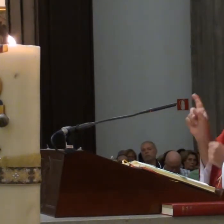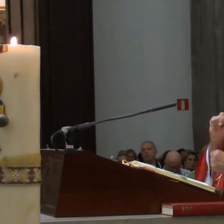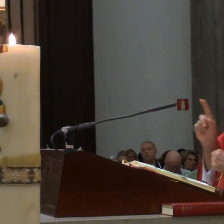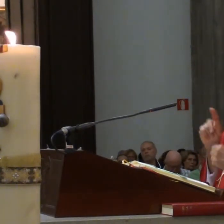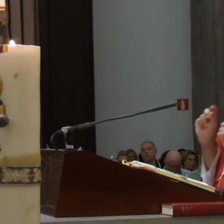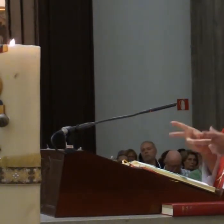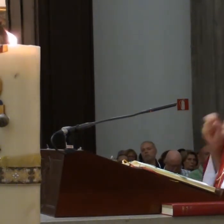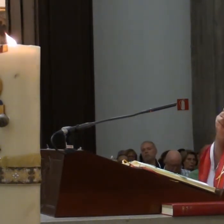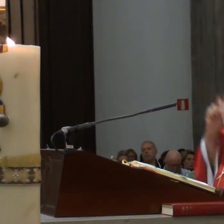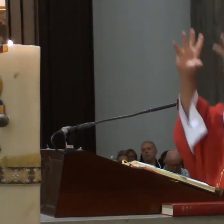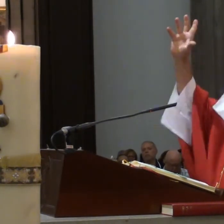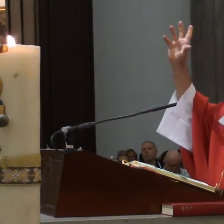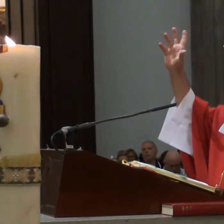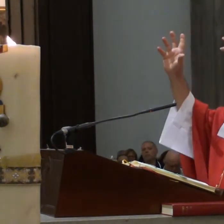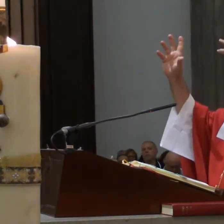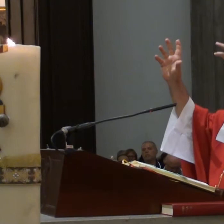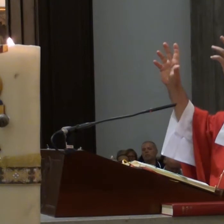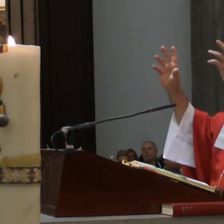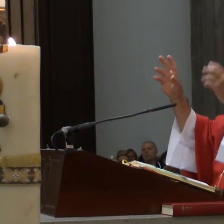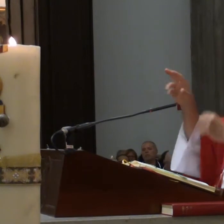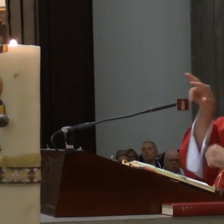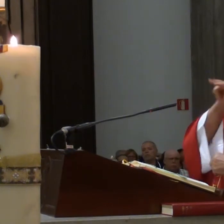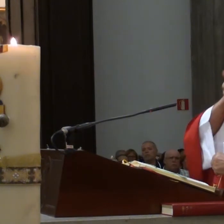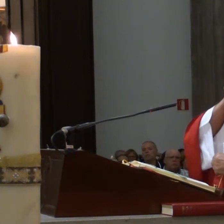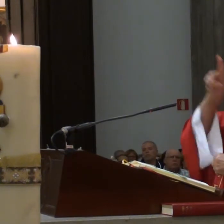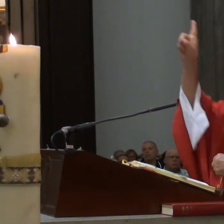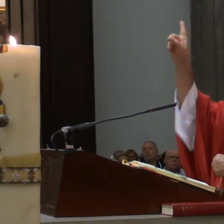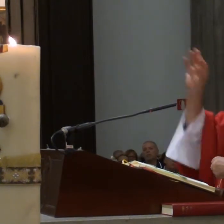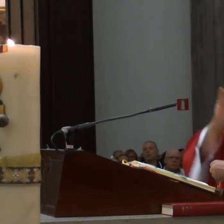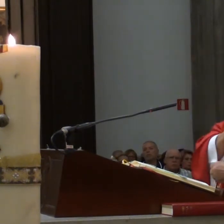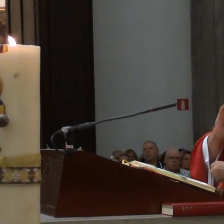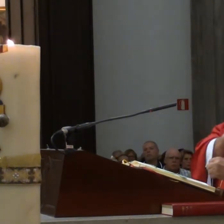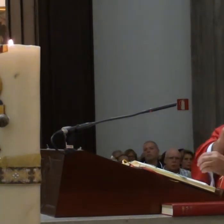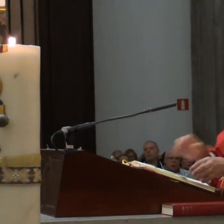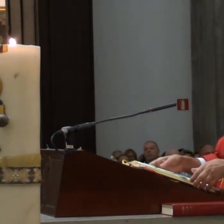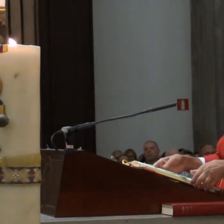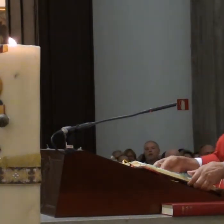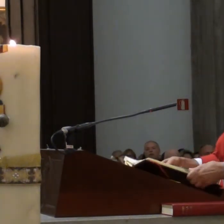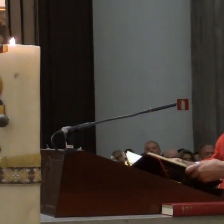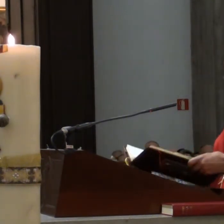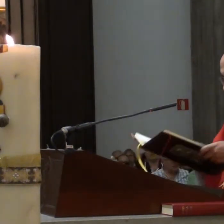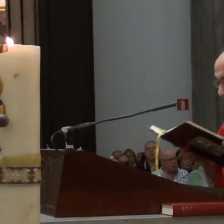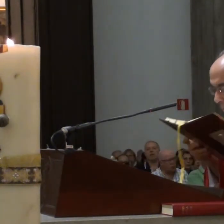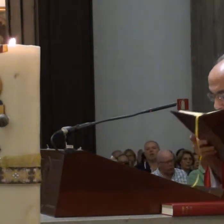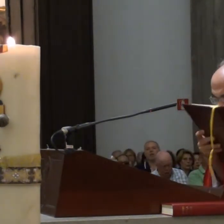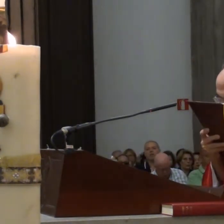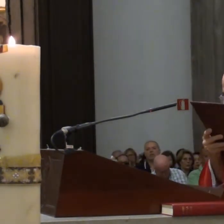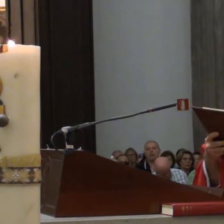no había sido glorificado palabra del señor